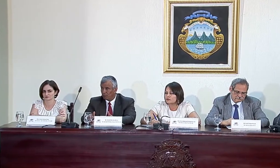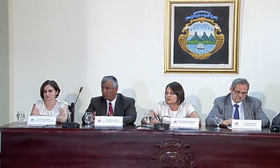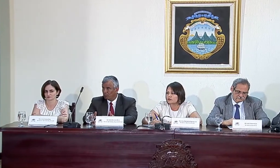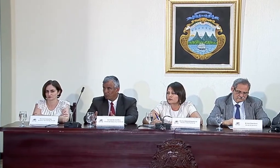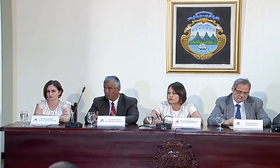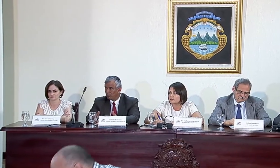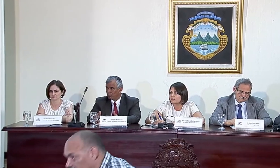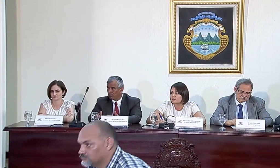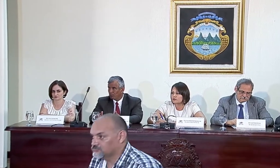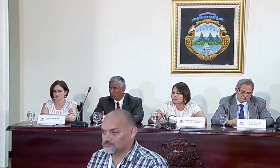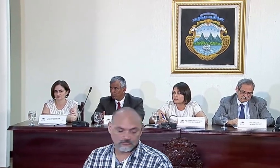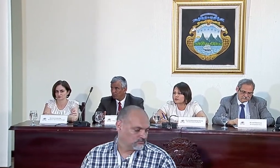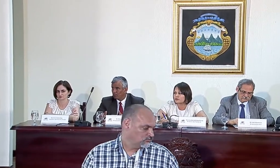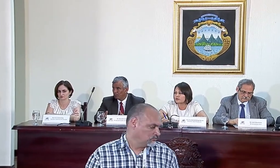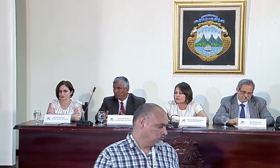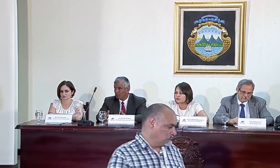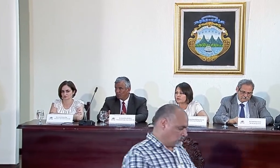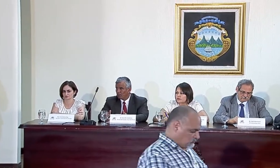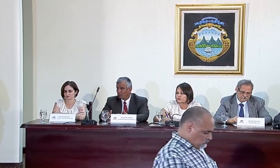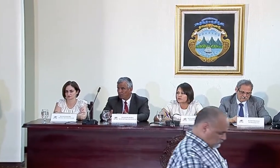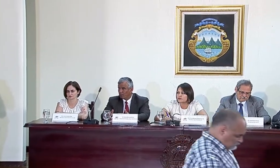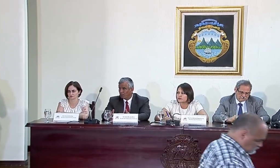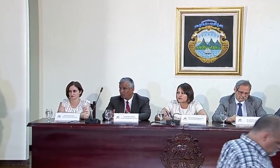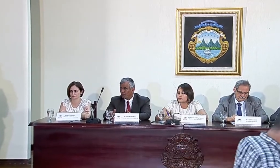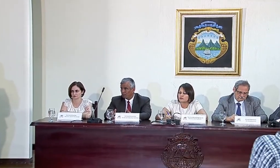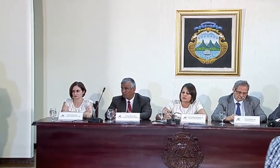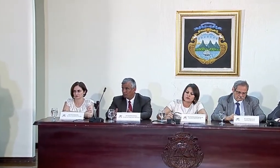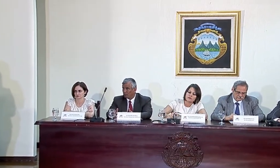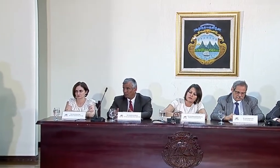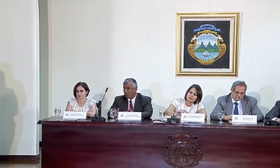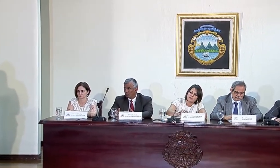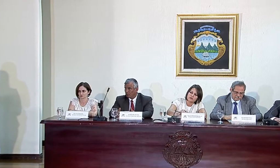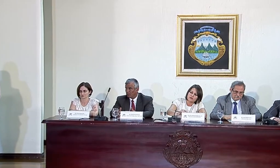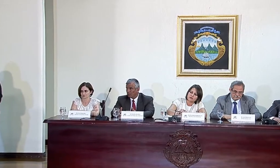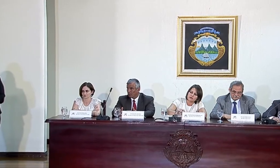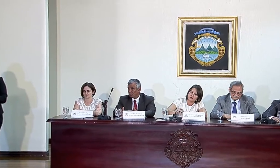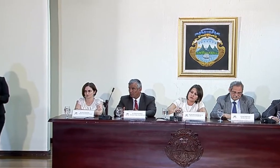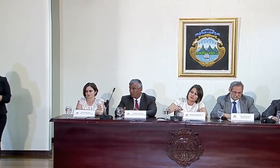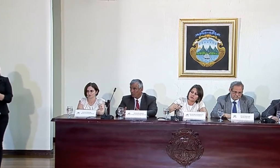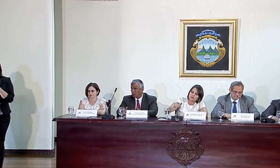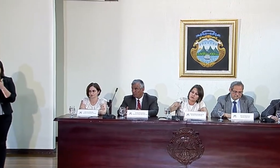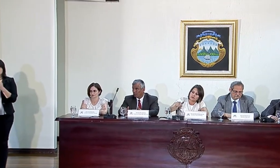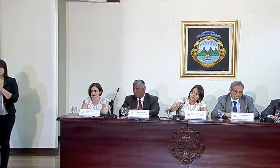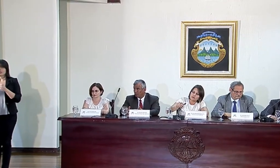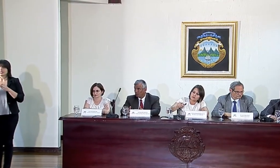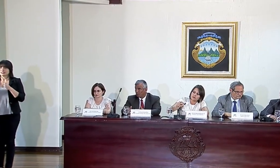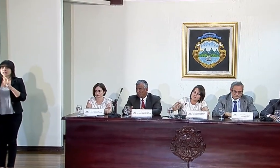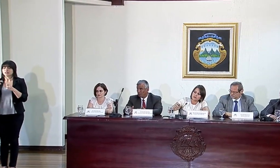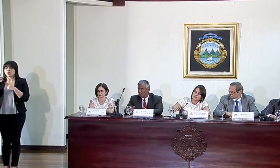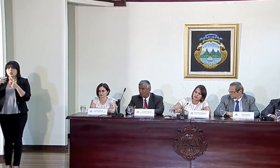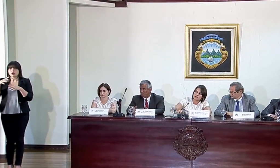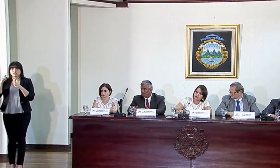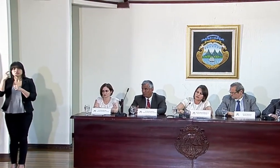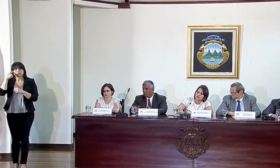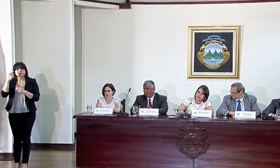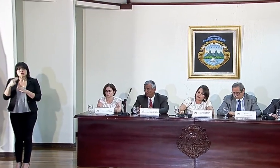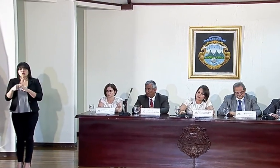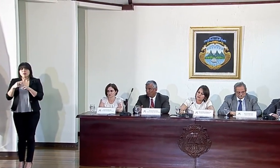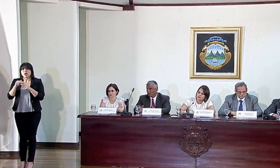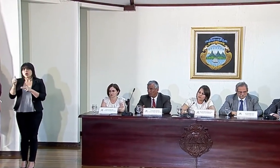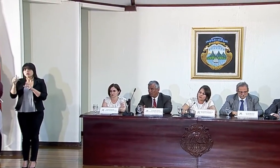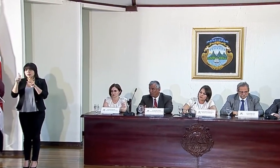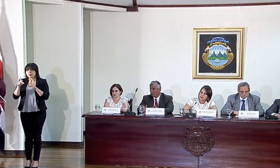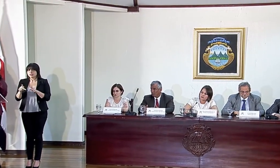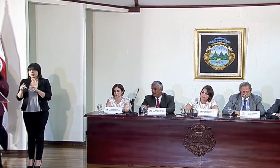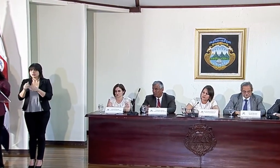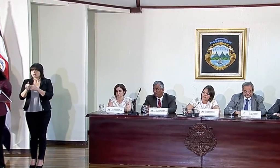digamos, con las soluciones que usted ha planteado. Sobre eso, la consulta directa es, ¿ha considerado usted una nueva estrategia o ha considerado nombrar a otra